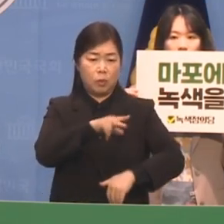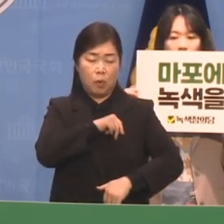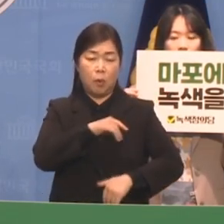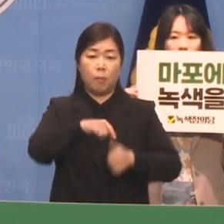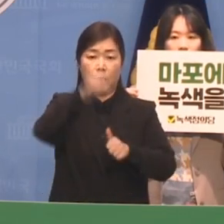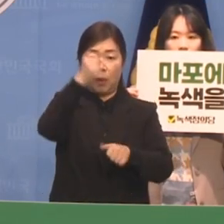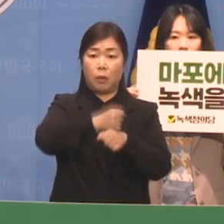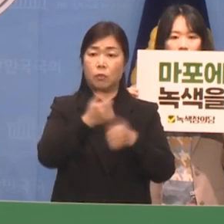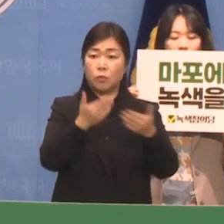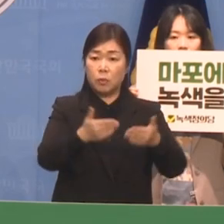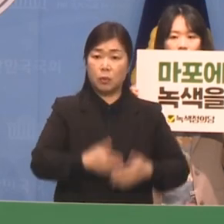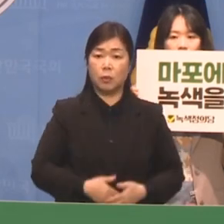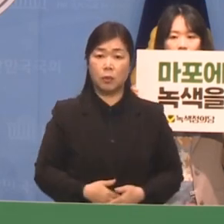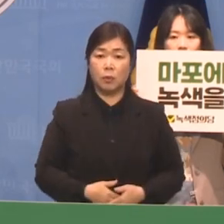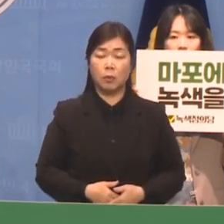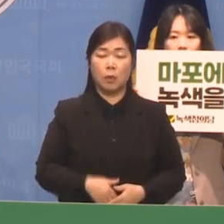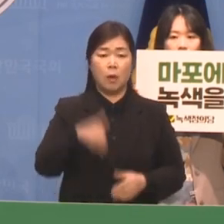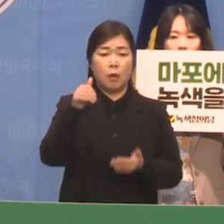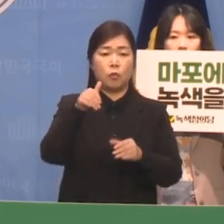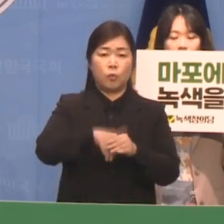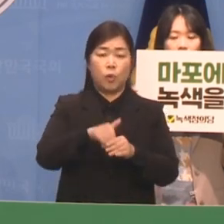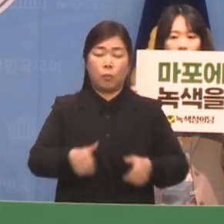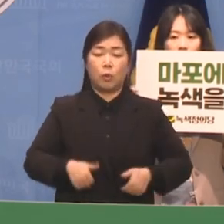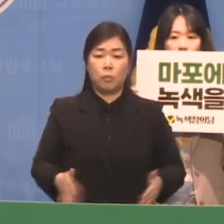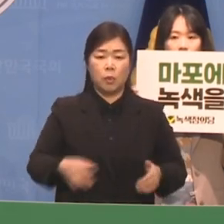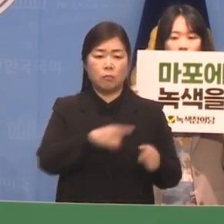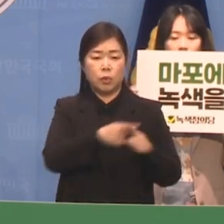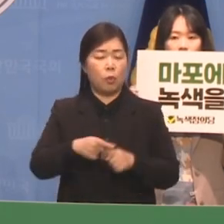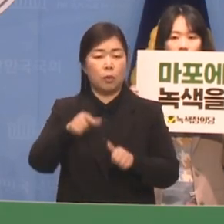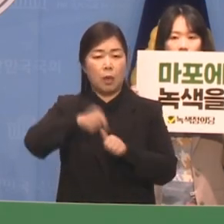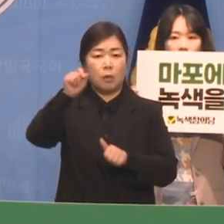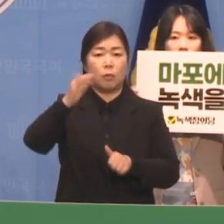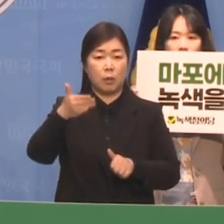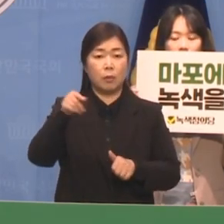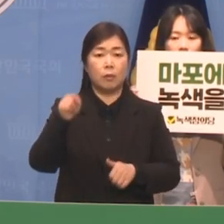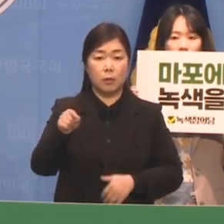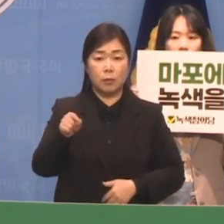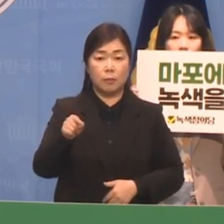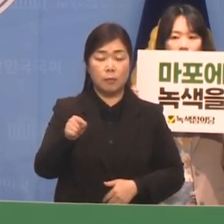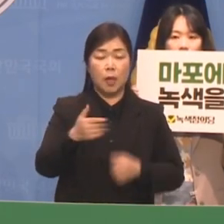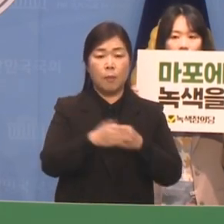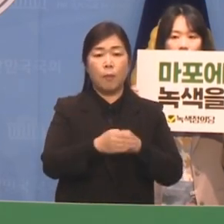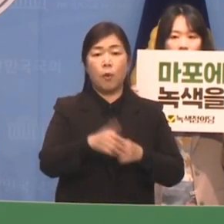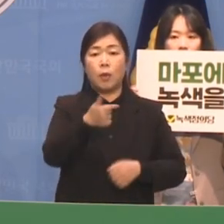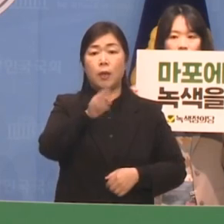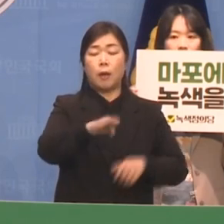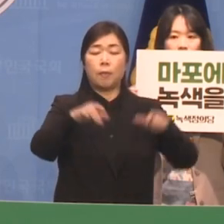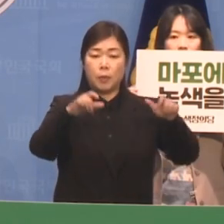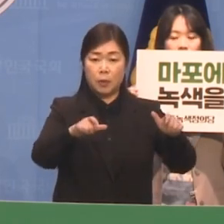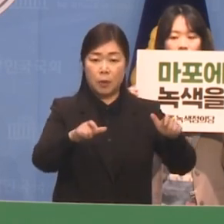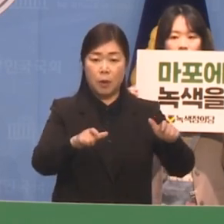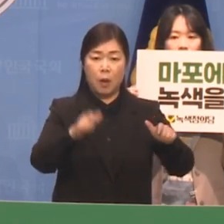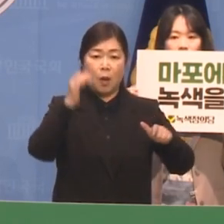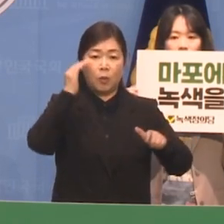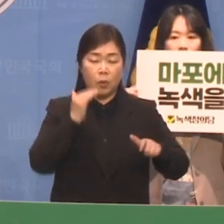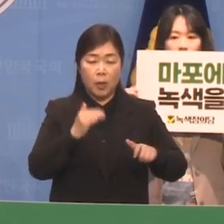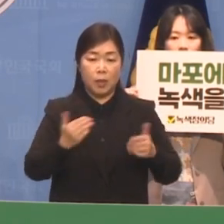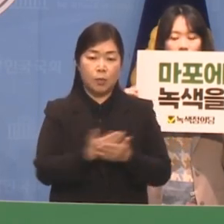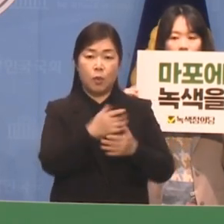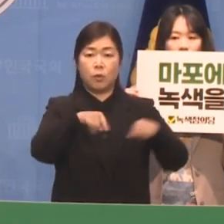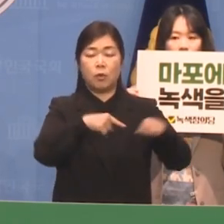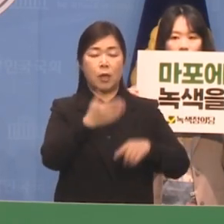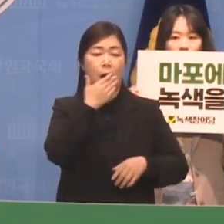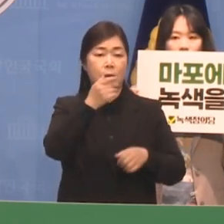무투표 당선을 만들었던 지난 지방선거 마포구 대운과 염리에서 녹색정치와 진보정치의 가능성을